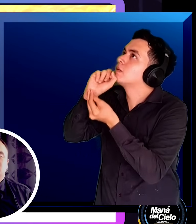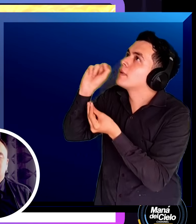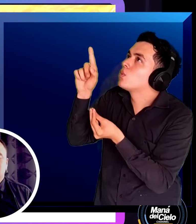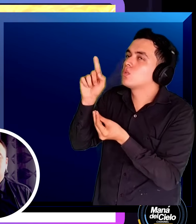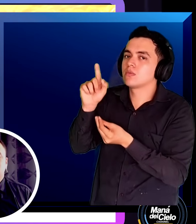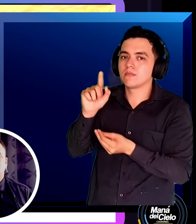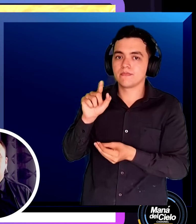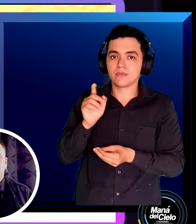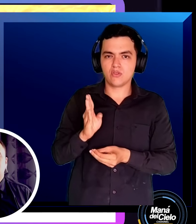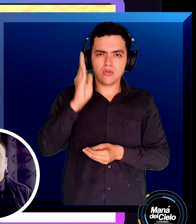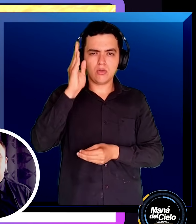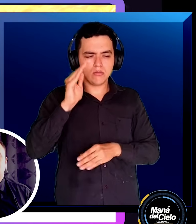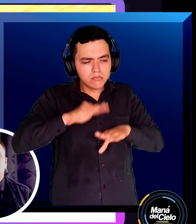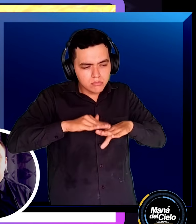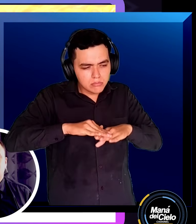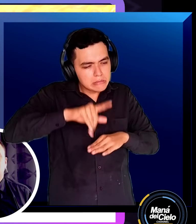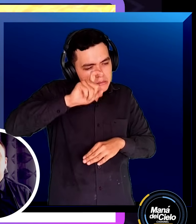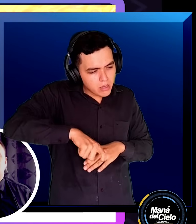los padres.